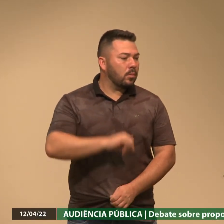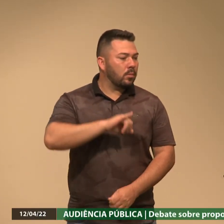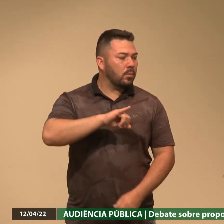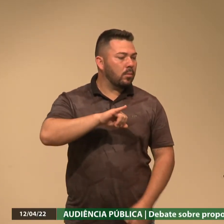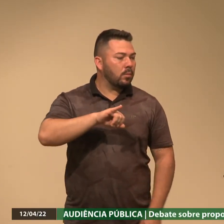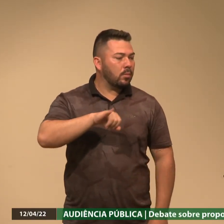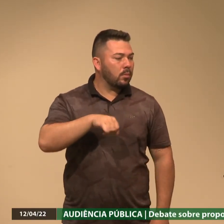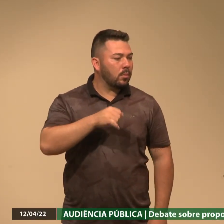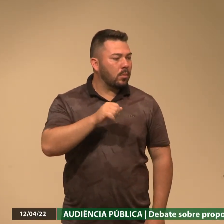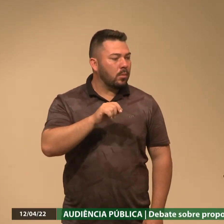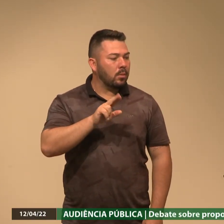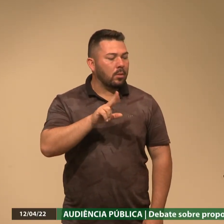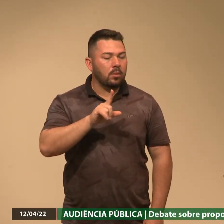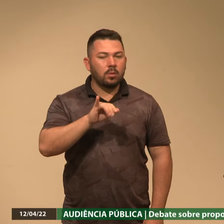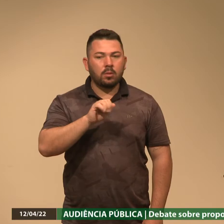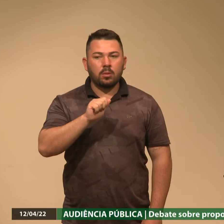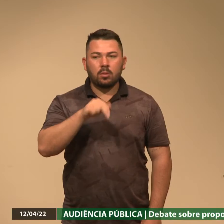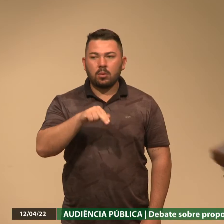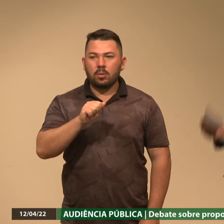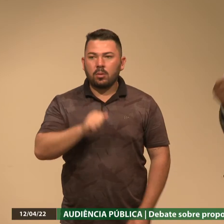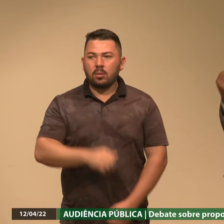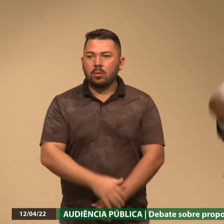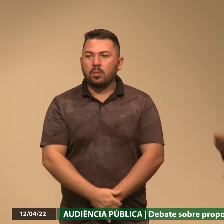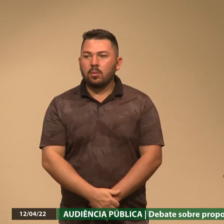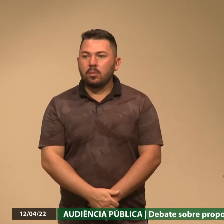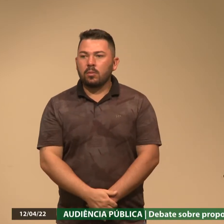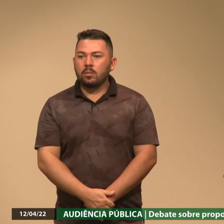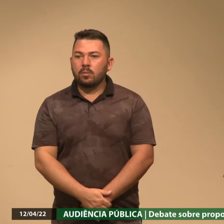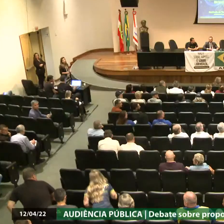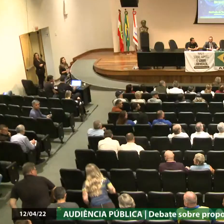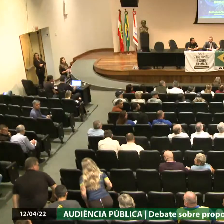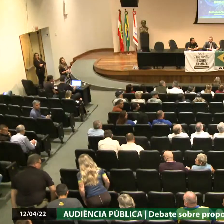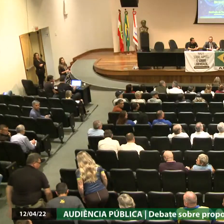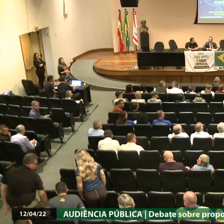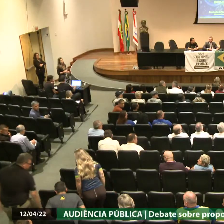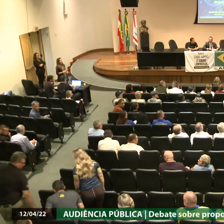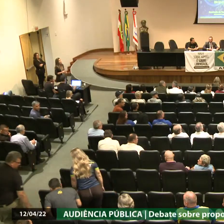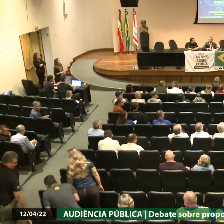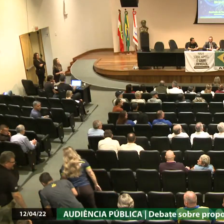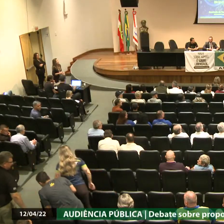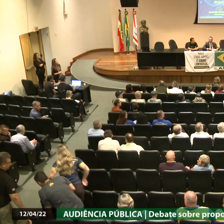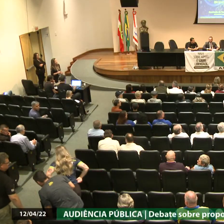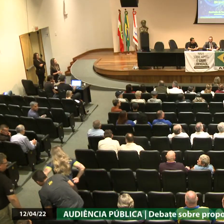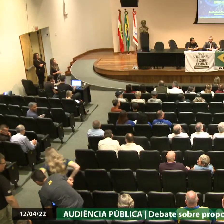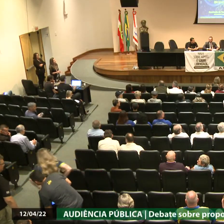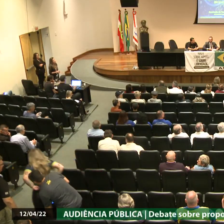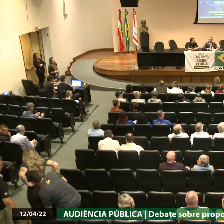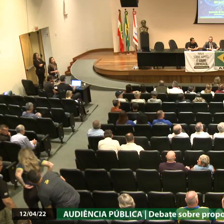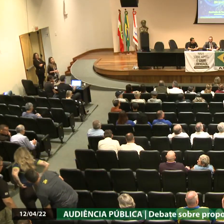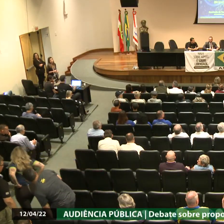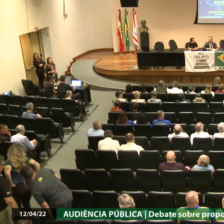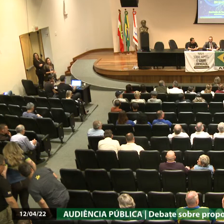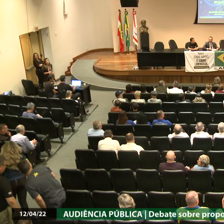escrita Dona Juliana Lopes a Talita câmera vir